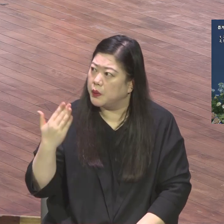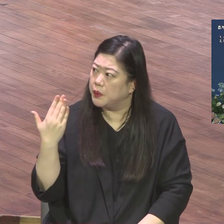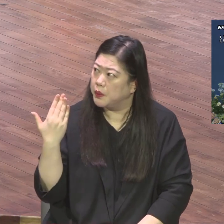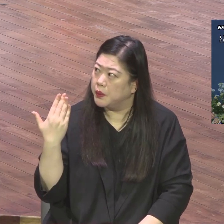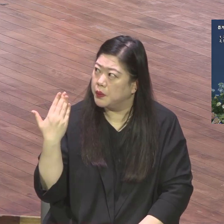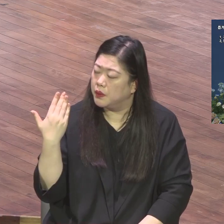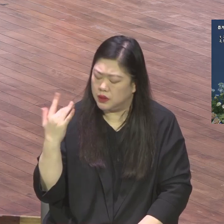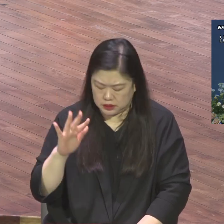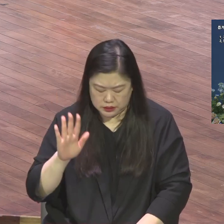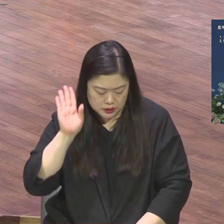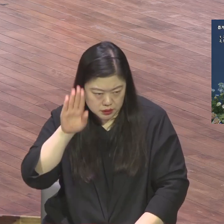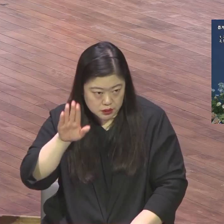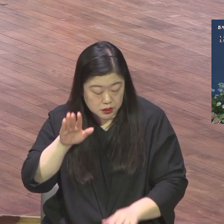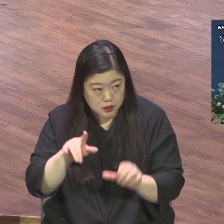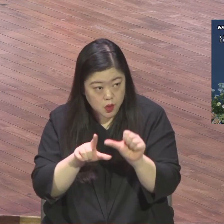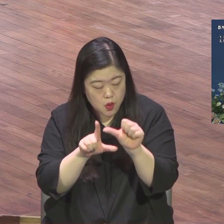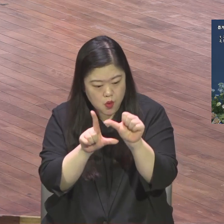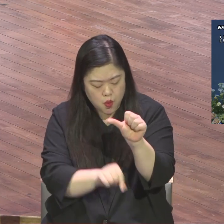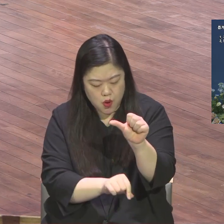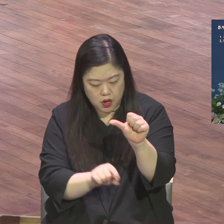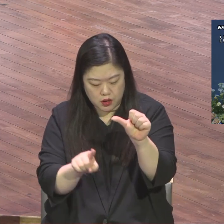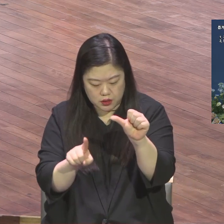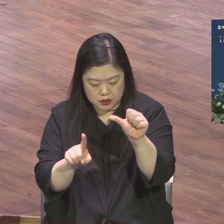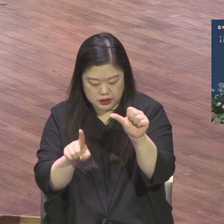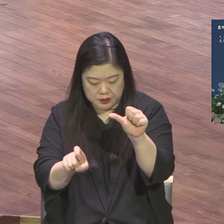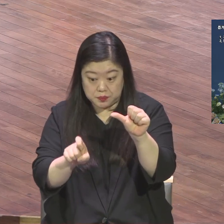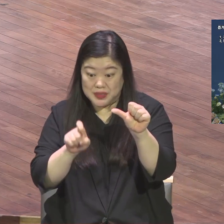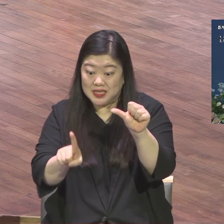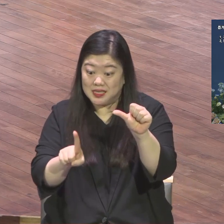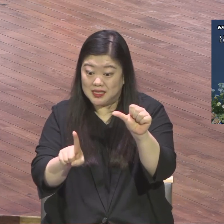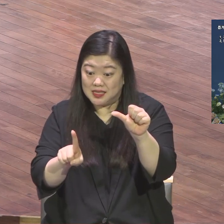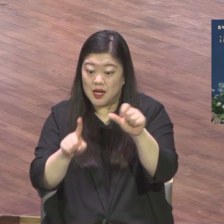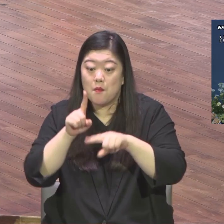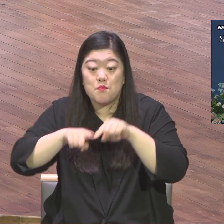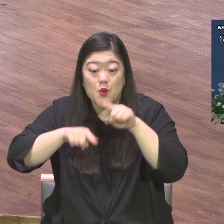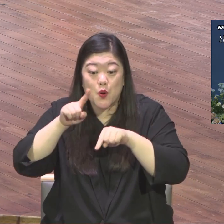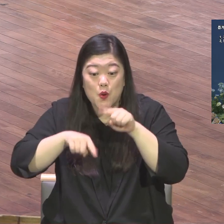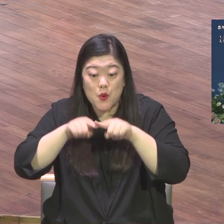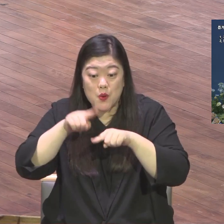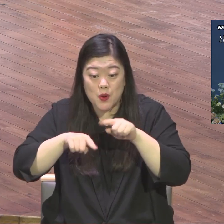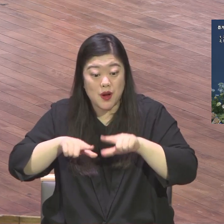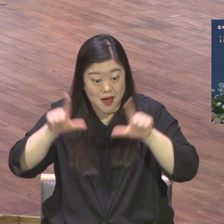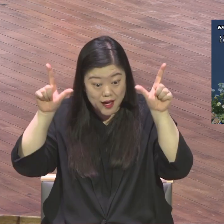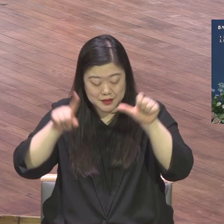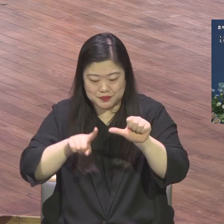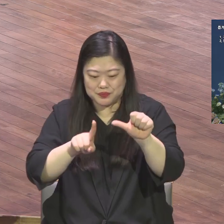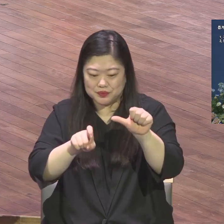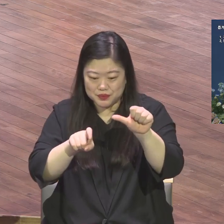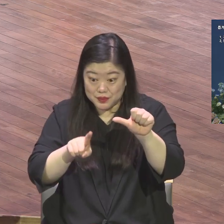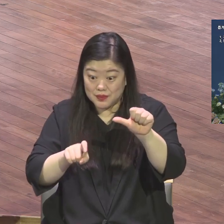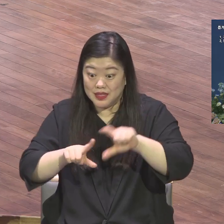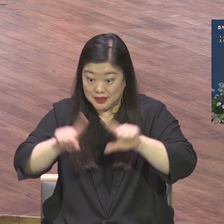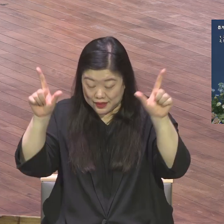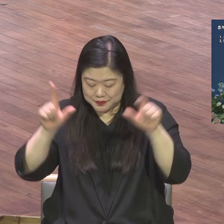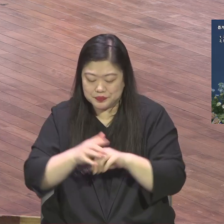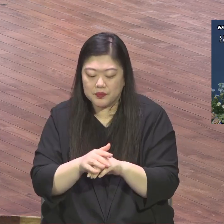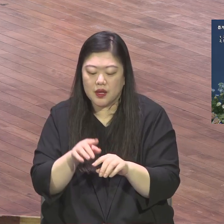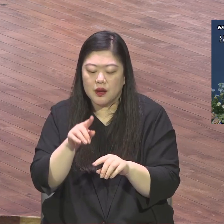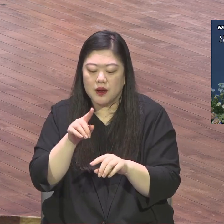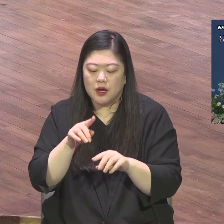주 목요일이죠. 이번 오늘 목요일 오후 2시 NGO 유니월드 창립 10주년 기념으로 스카이